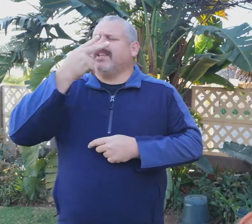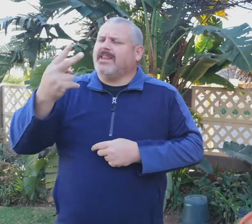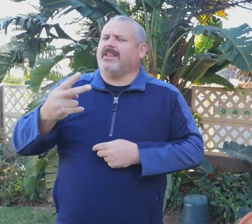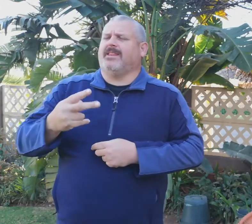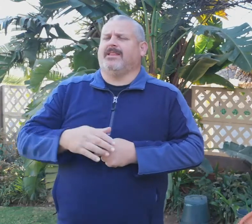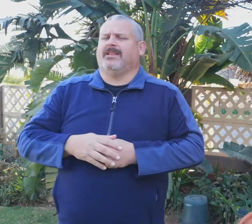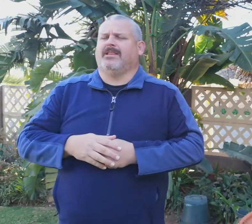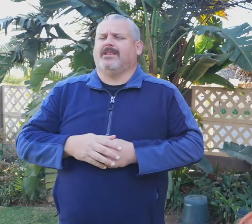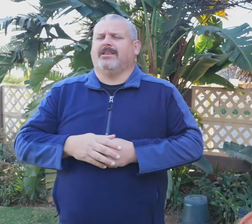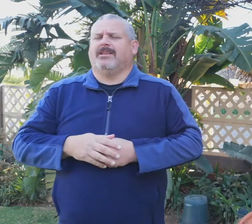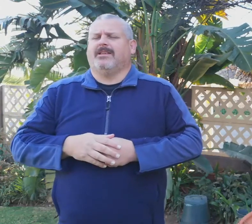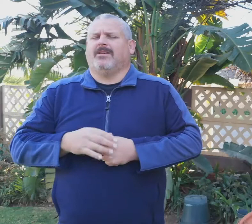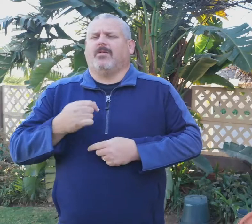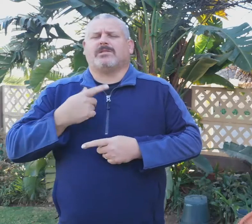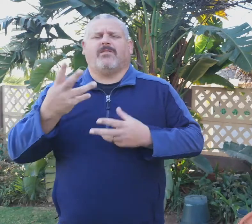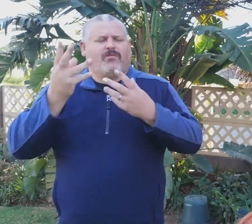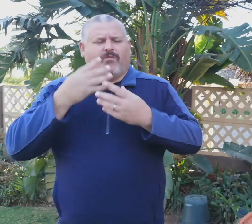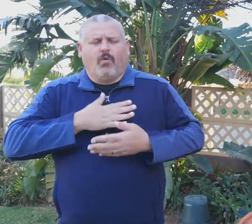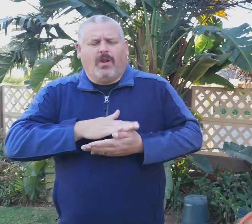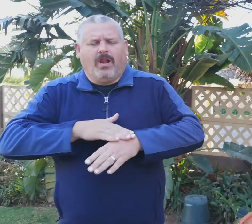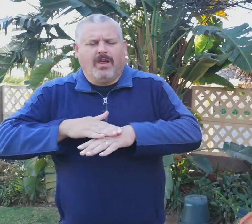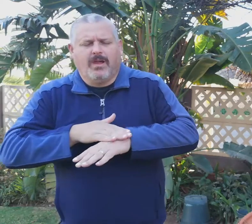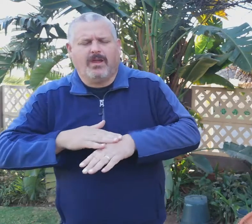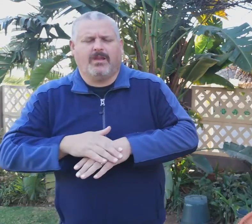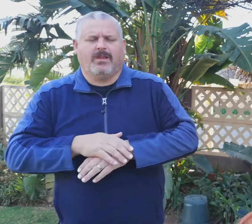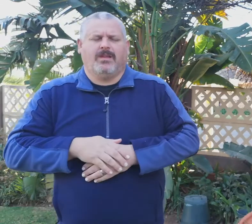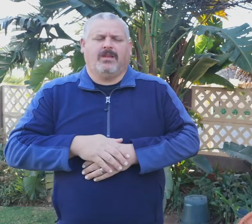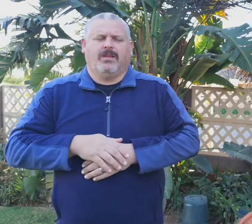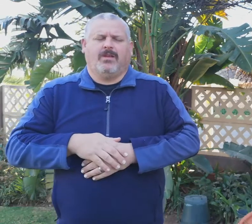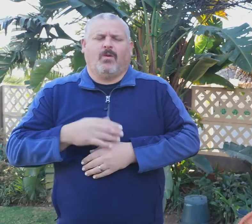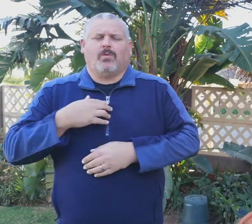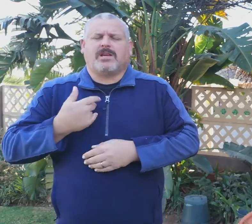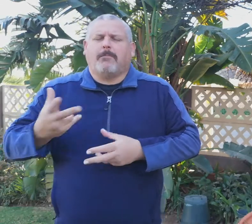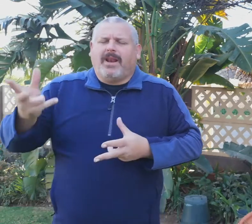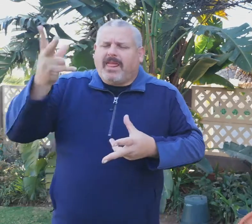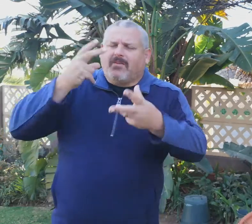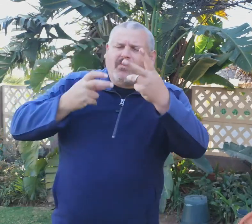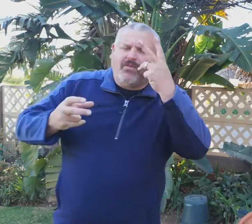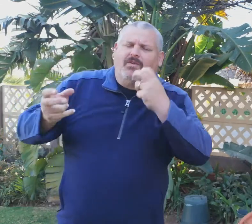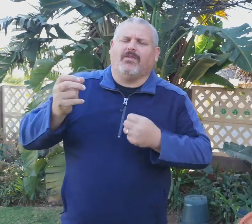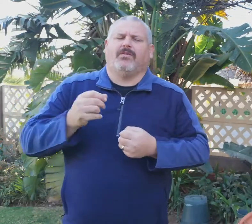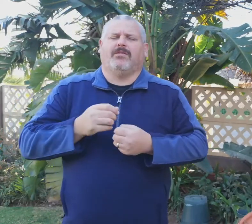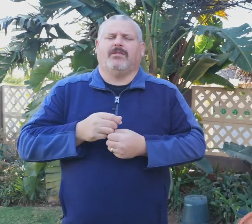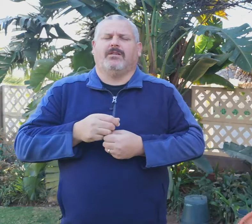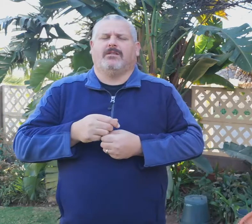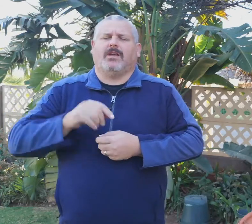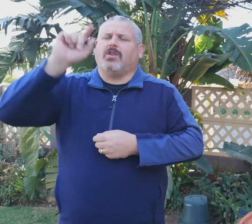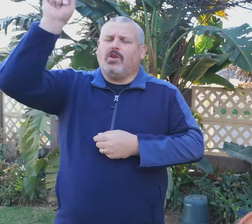see, we can feel, we can believe that he